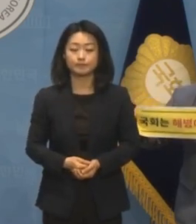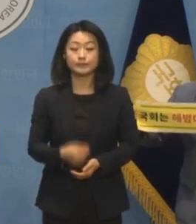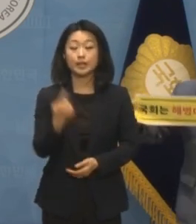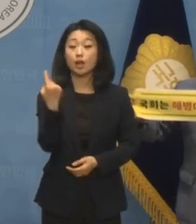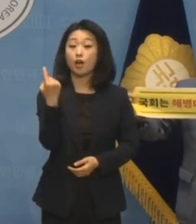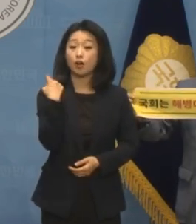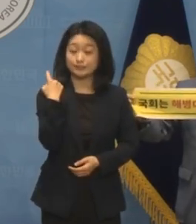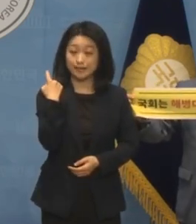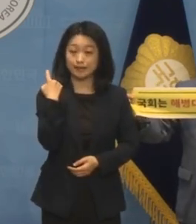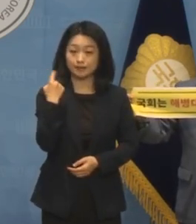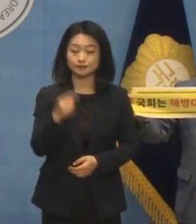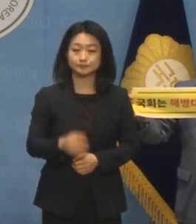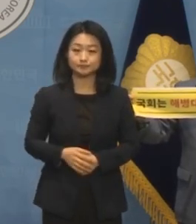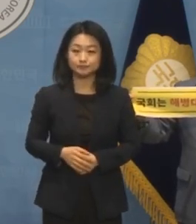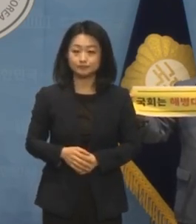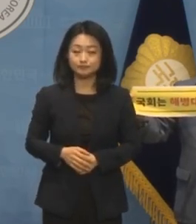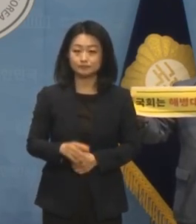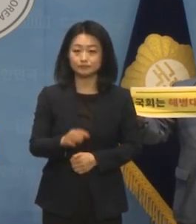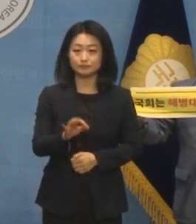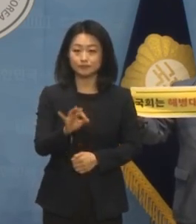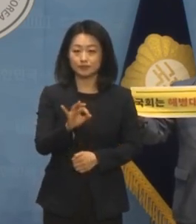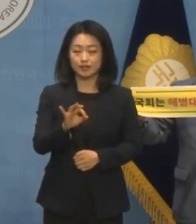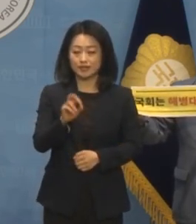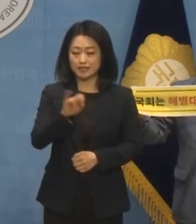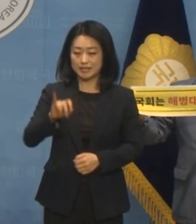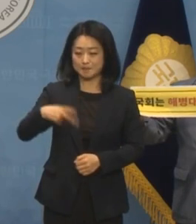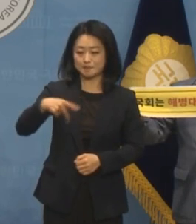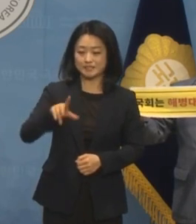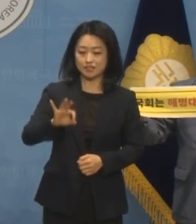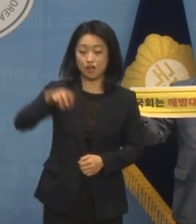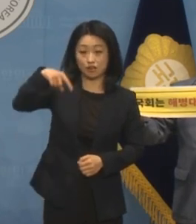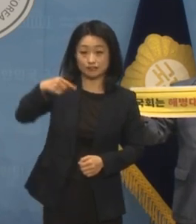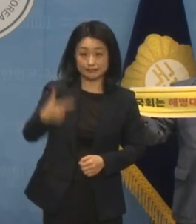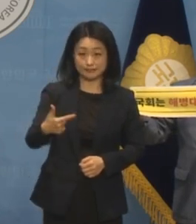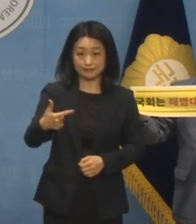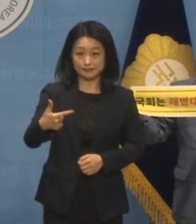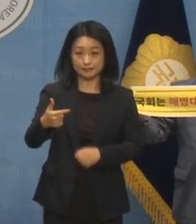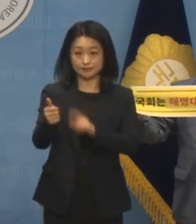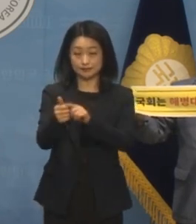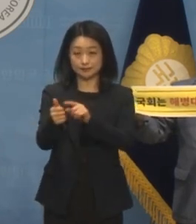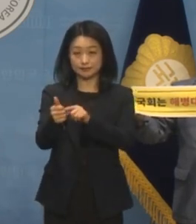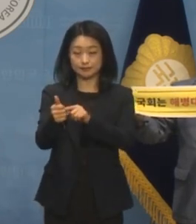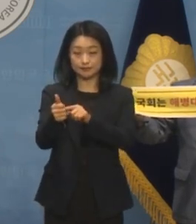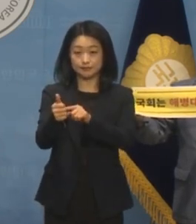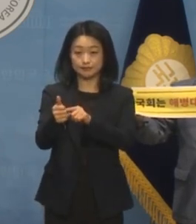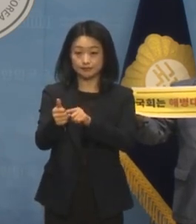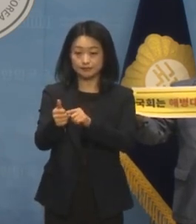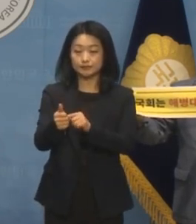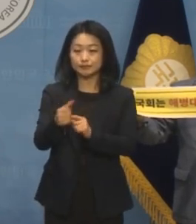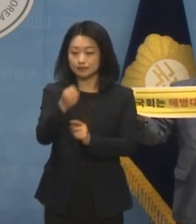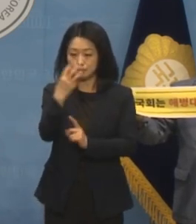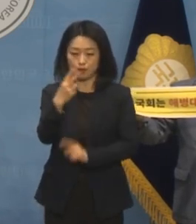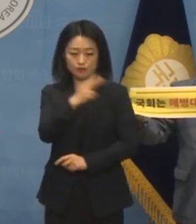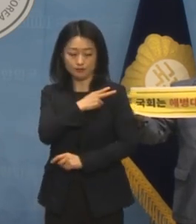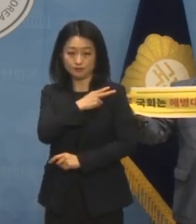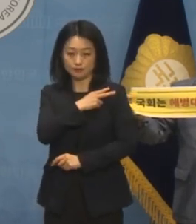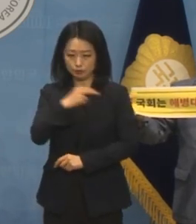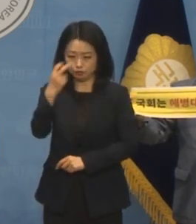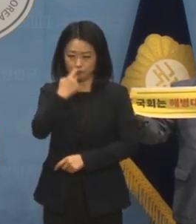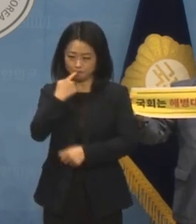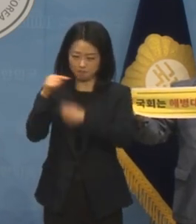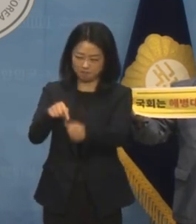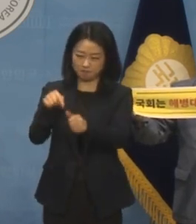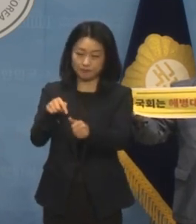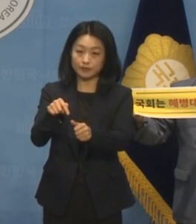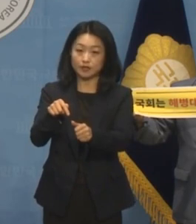어제 보도에서 임성근 사단장이 사실상 무리한 수색을 지시한 상황으로 보이는 녹취가 나왔습니다.